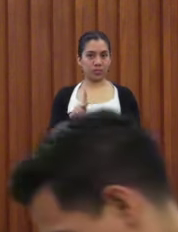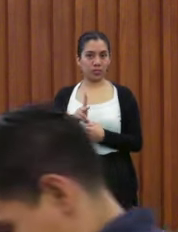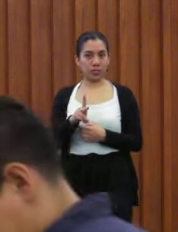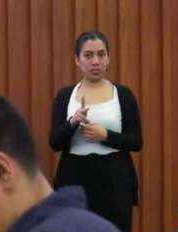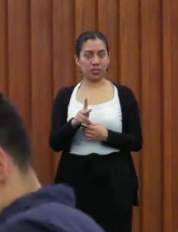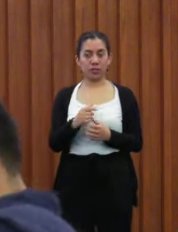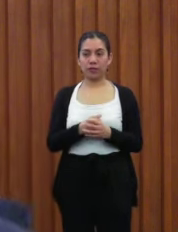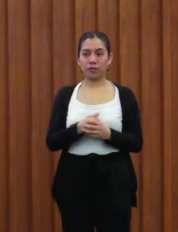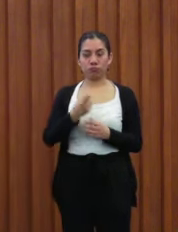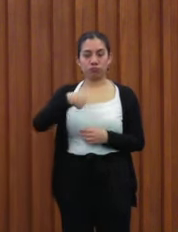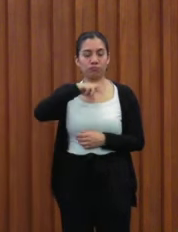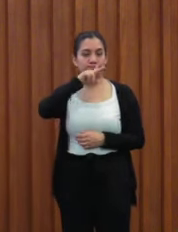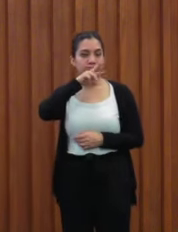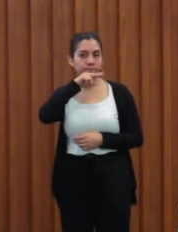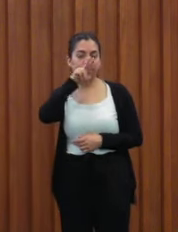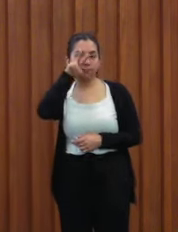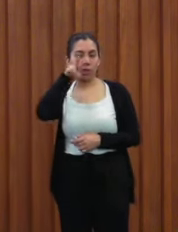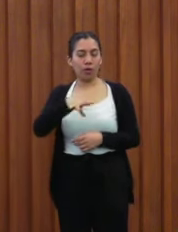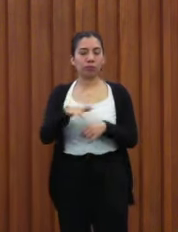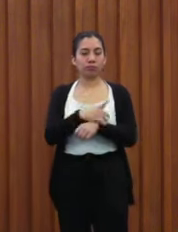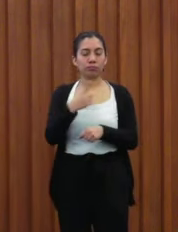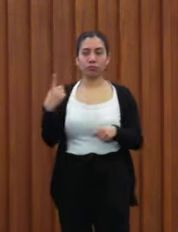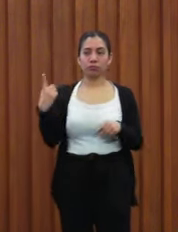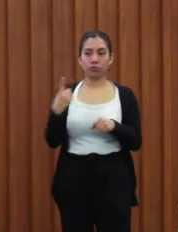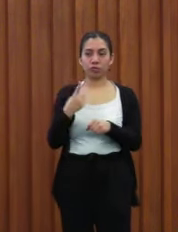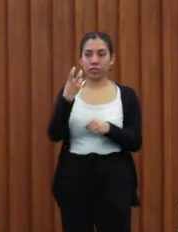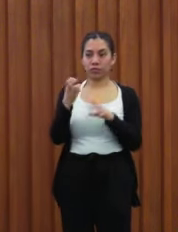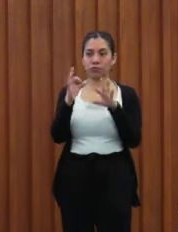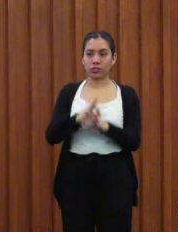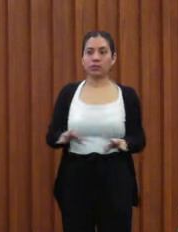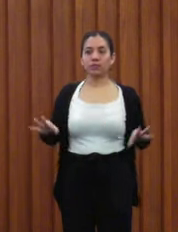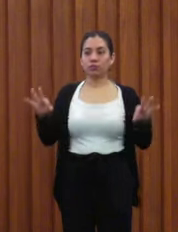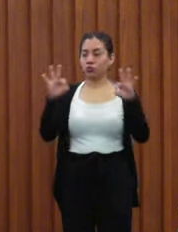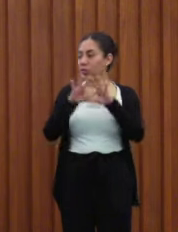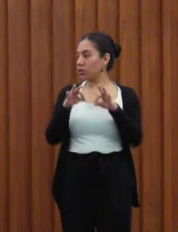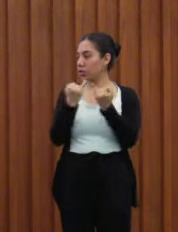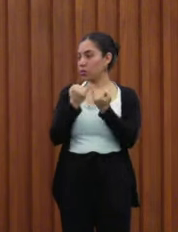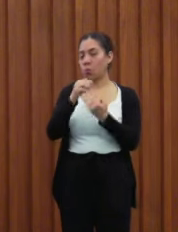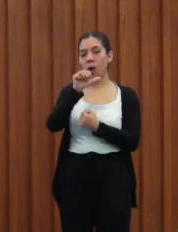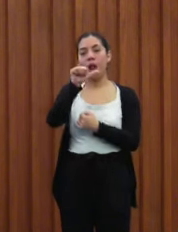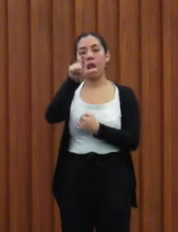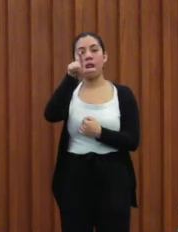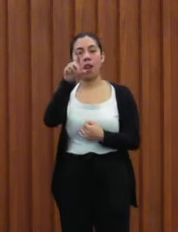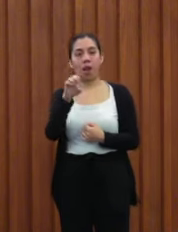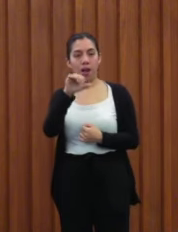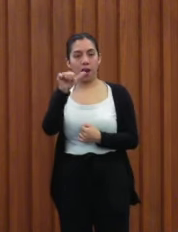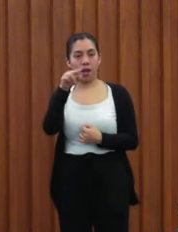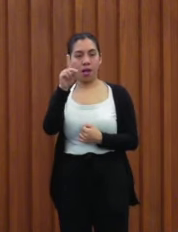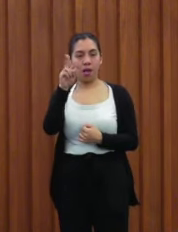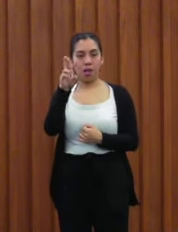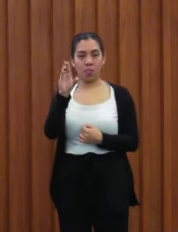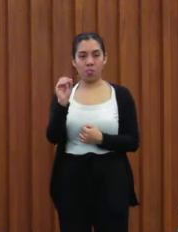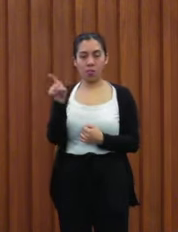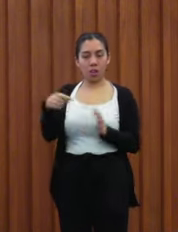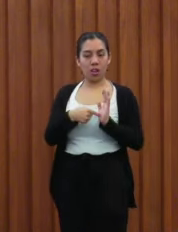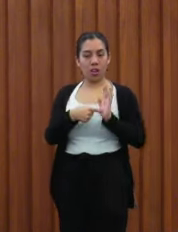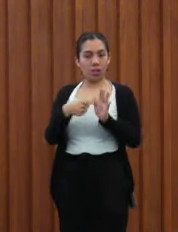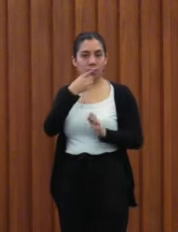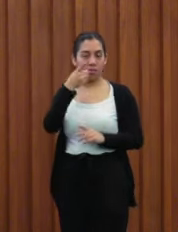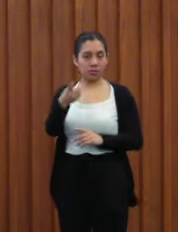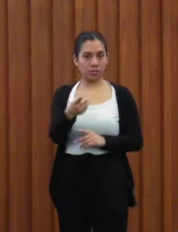teniendo que preocuparnos, y mucho más por algo que es importante y que el mismo Alejandro señala. Aquí, esta es la